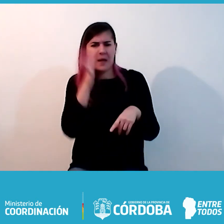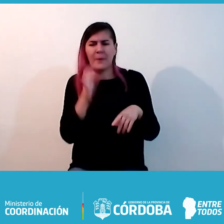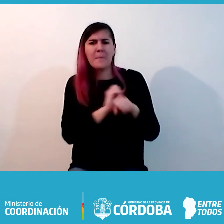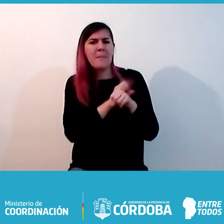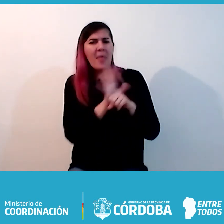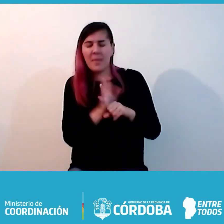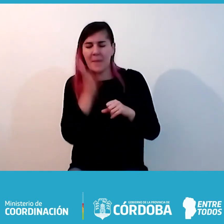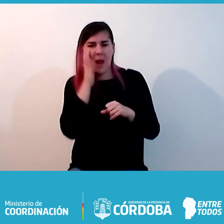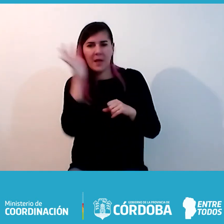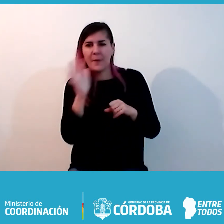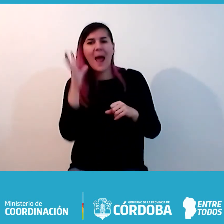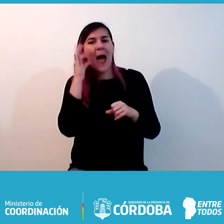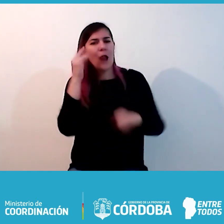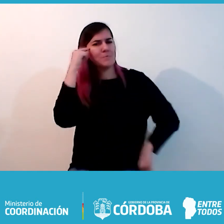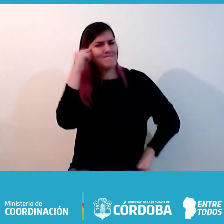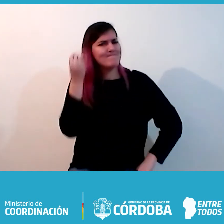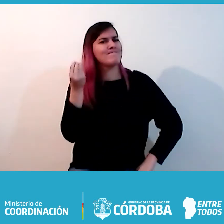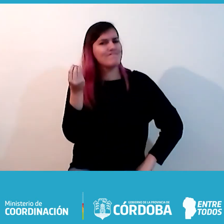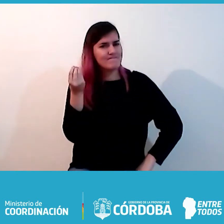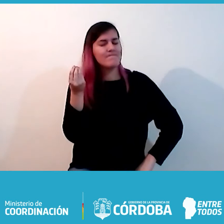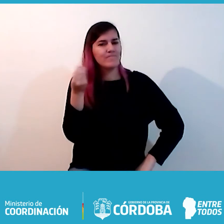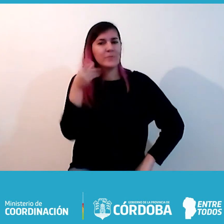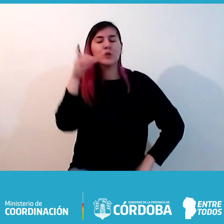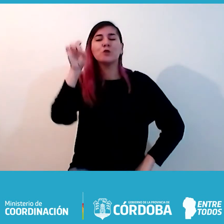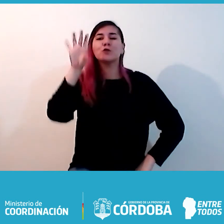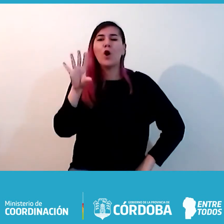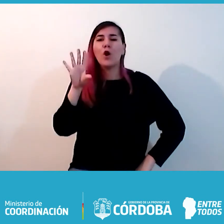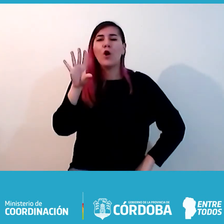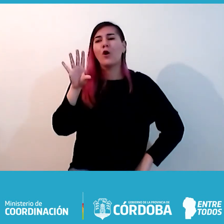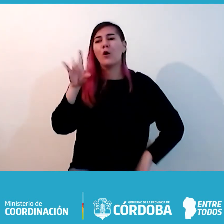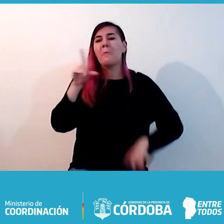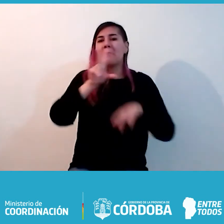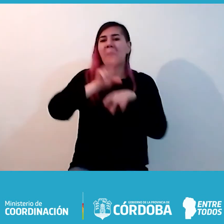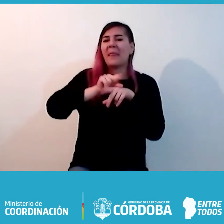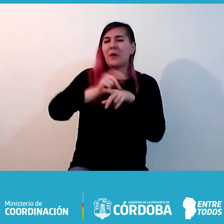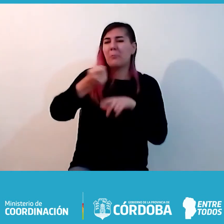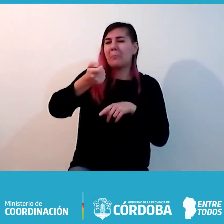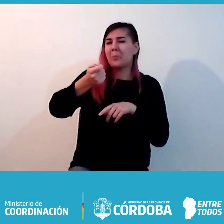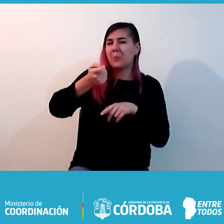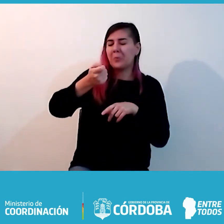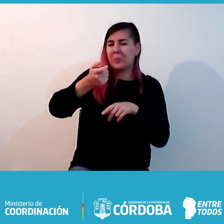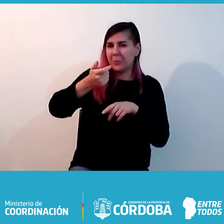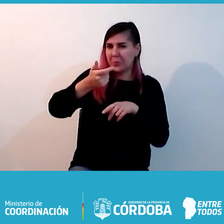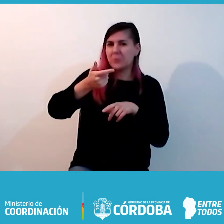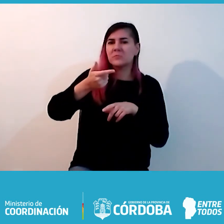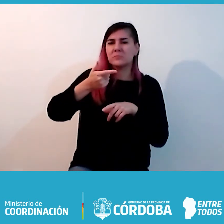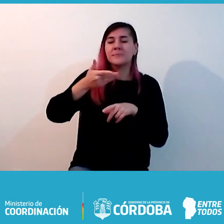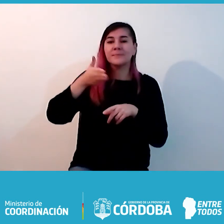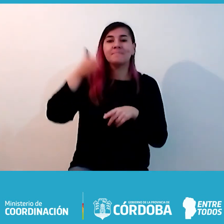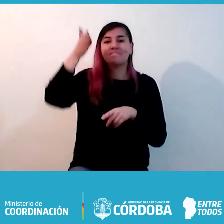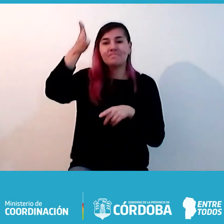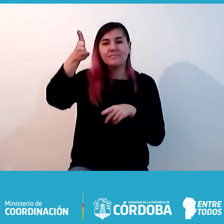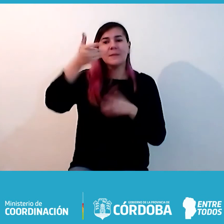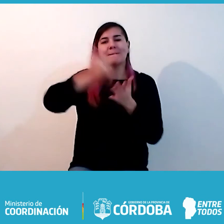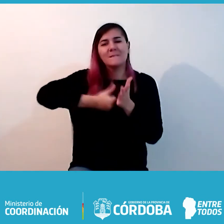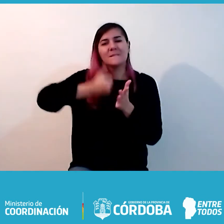pandemia. Es algo para pensar en esto, afirma. Solo una decena de médicos quedan que tratan